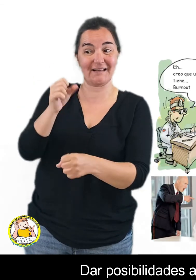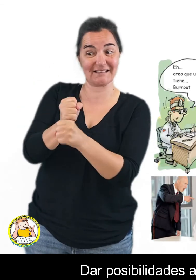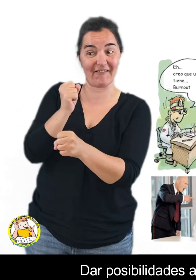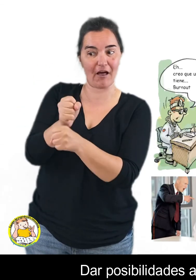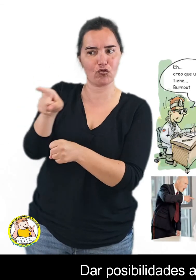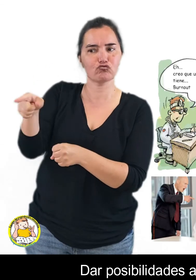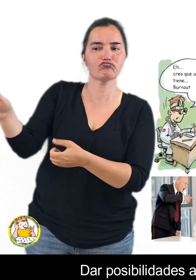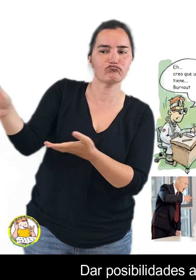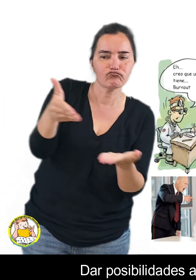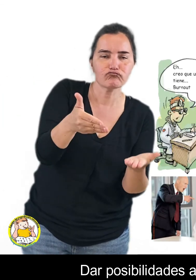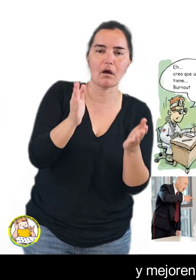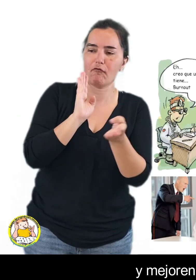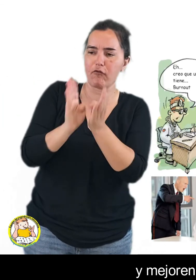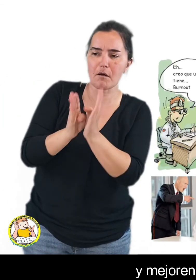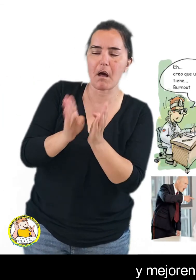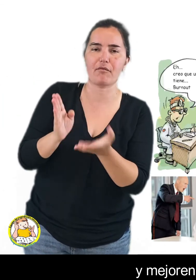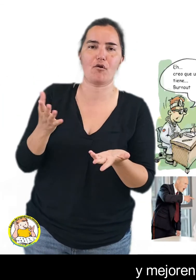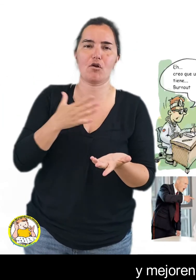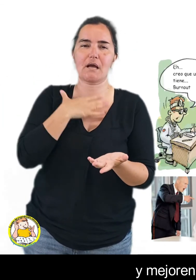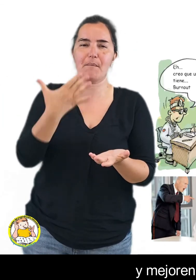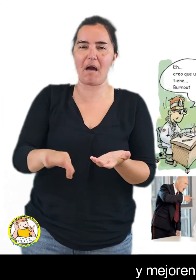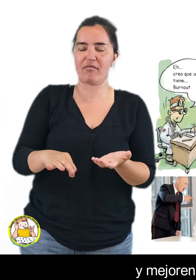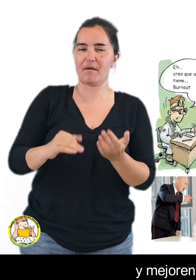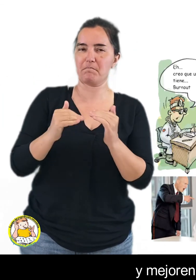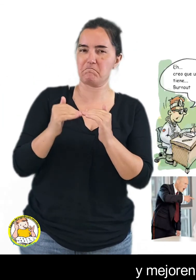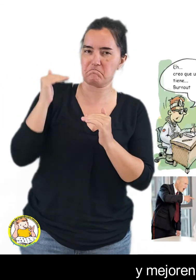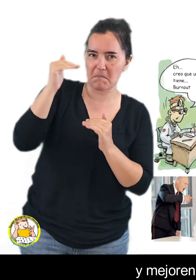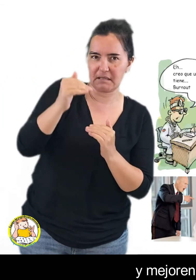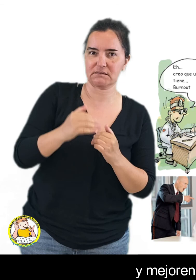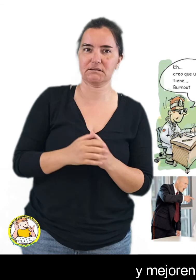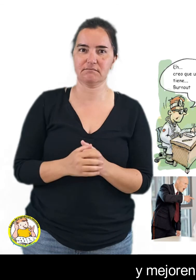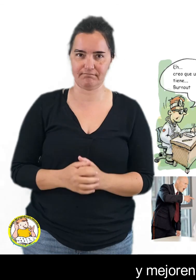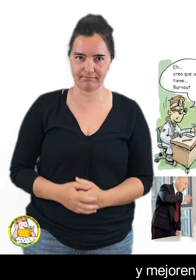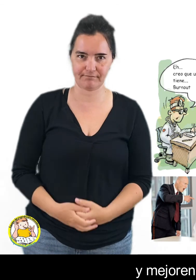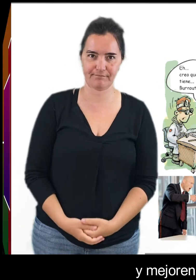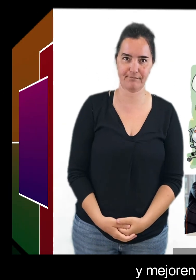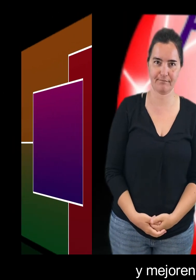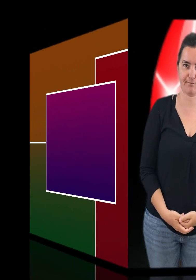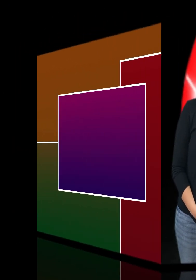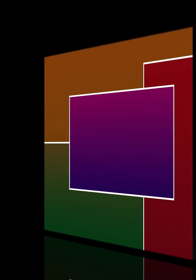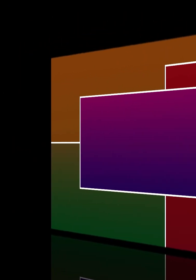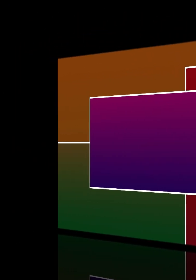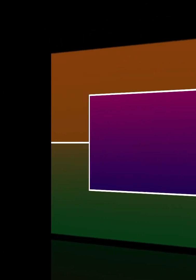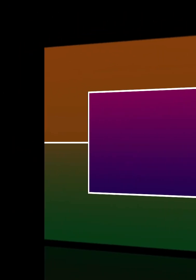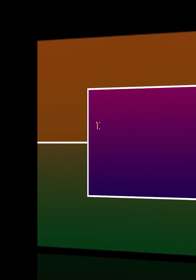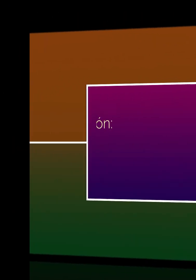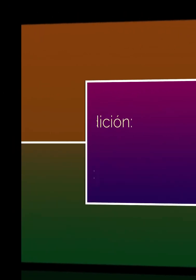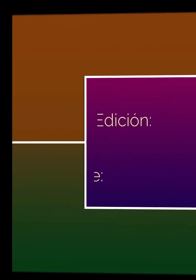trabajadores para que se formen y mejoren su capacitación profesional.